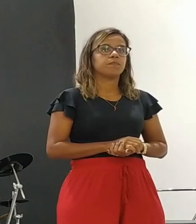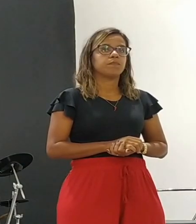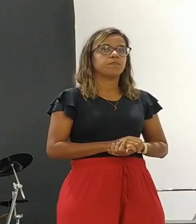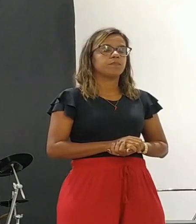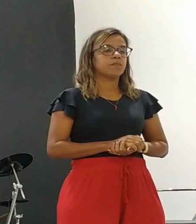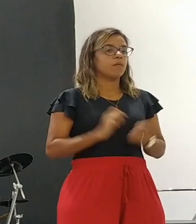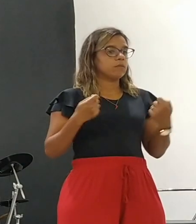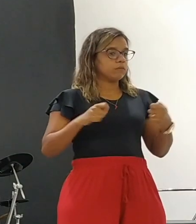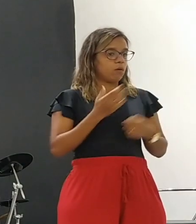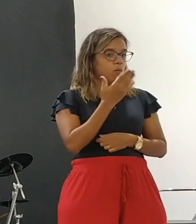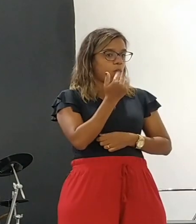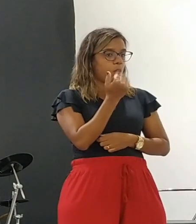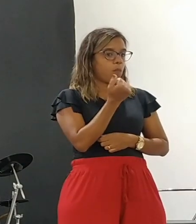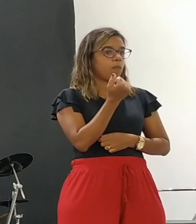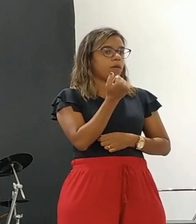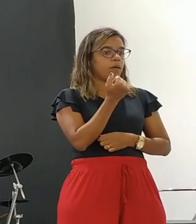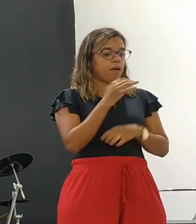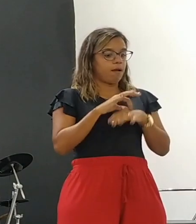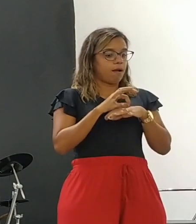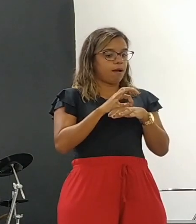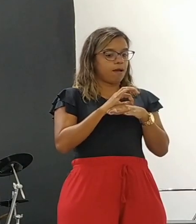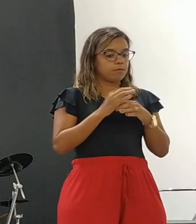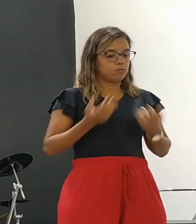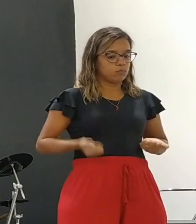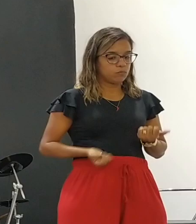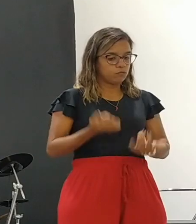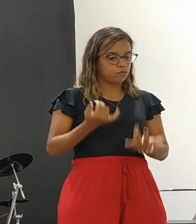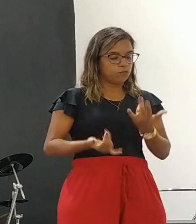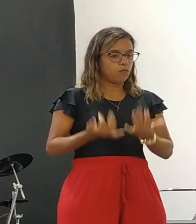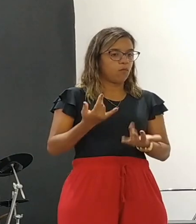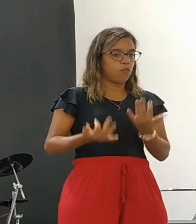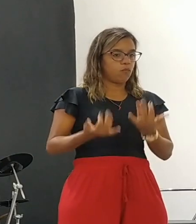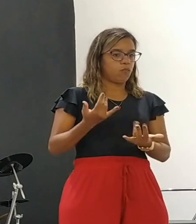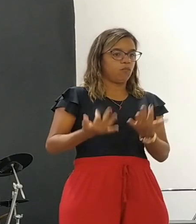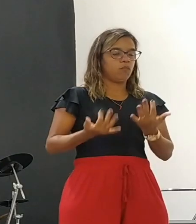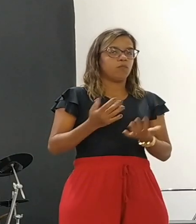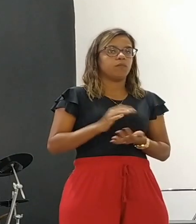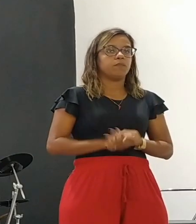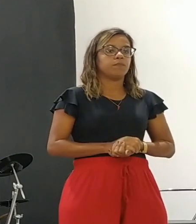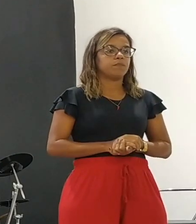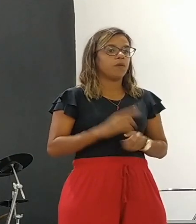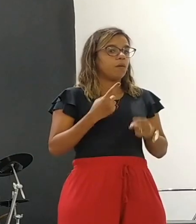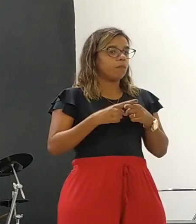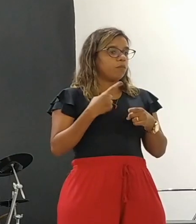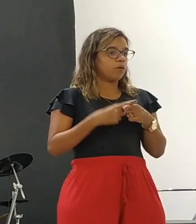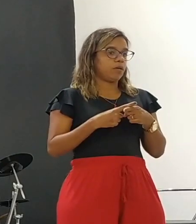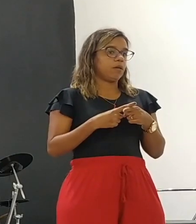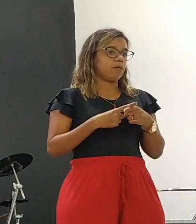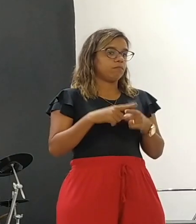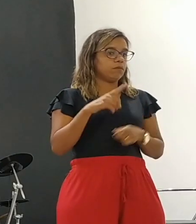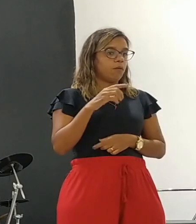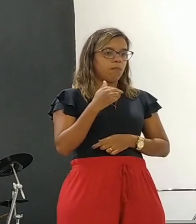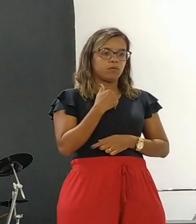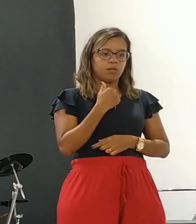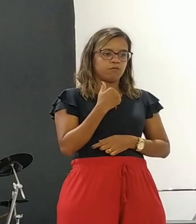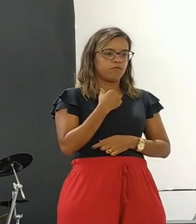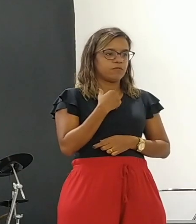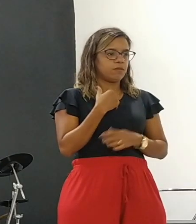nada cru. Sabe por quê, irmão? Que ele diz que é nada cru. A gente tem que fazer as coisas sem